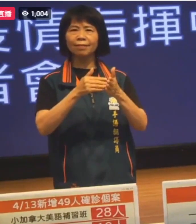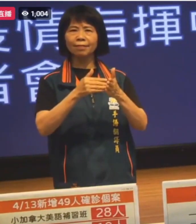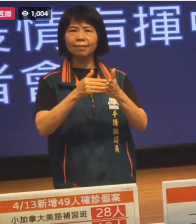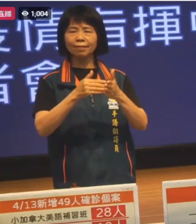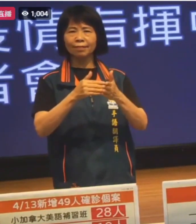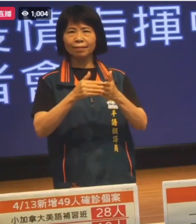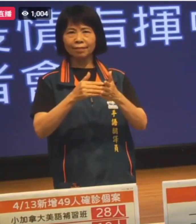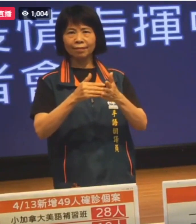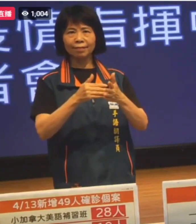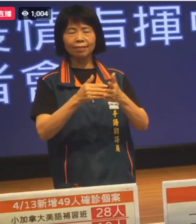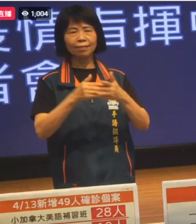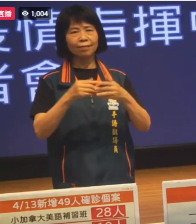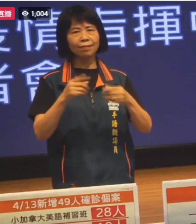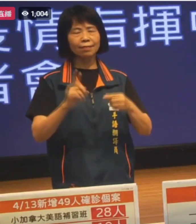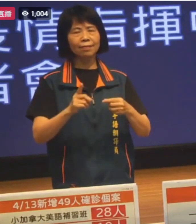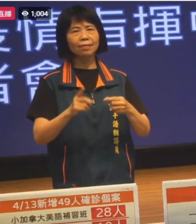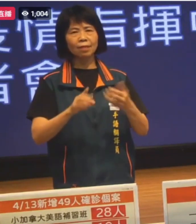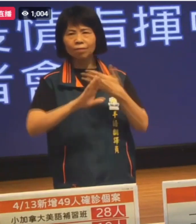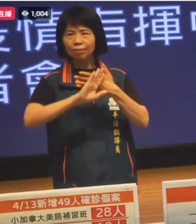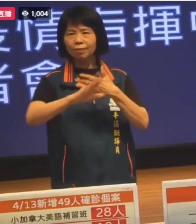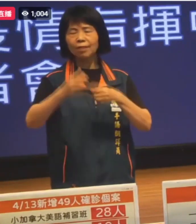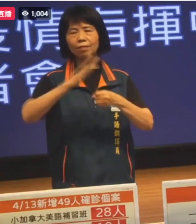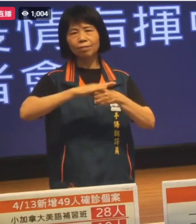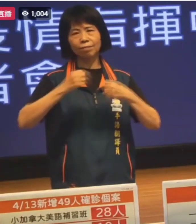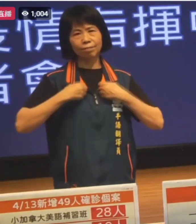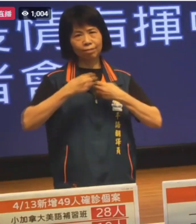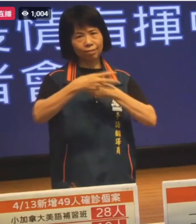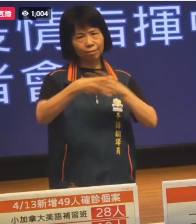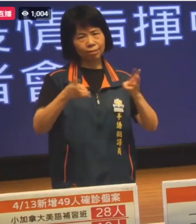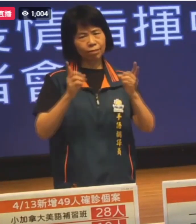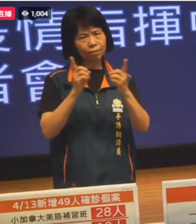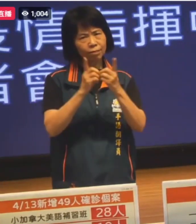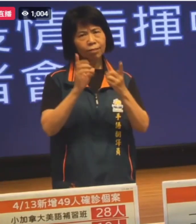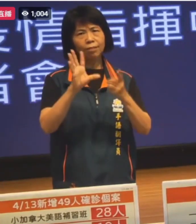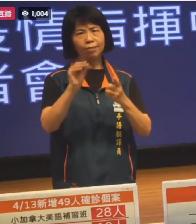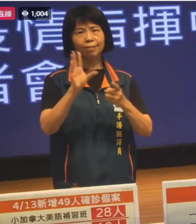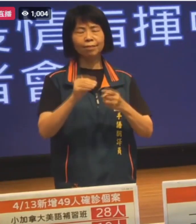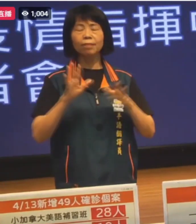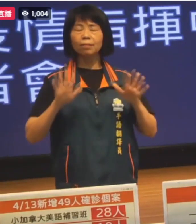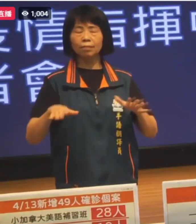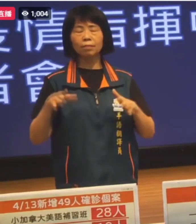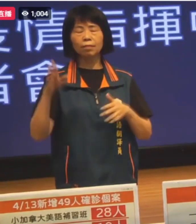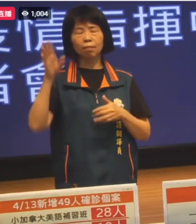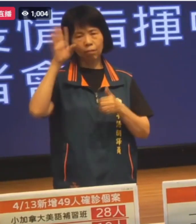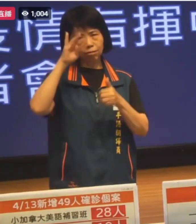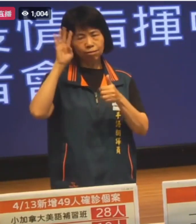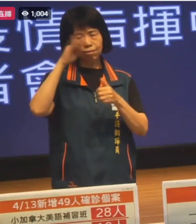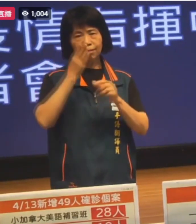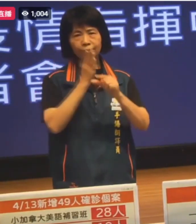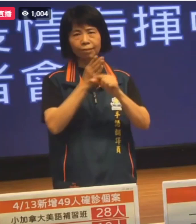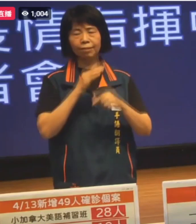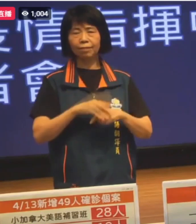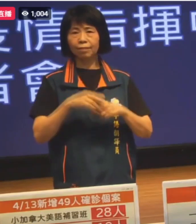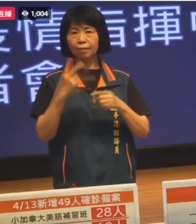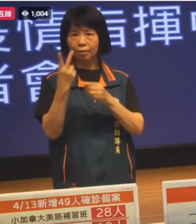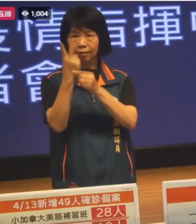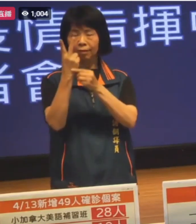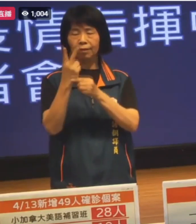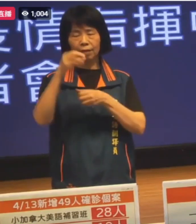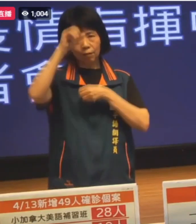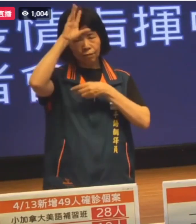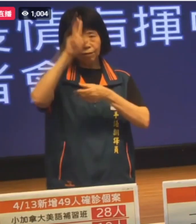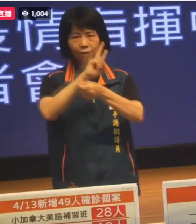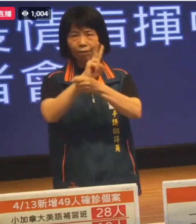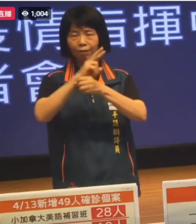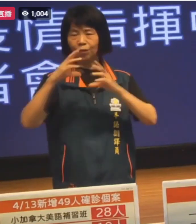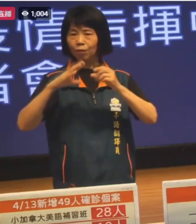个就是其他的补习班有没有相关性，好，那现在还在调查中。那另外有两个凤林国中